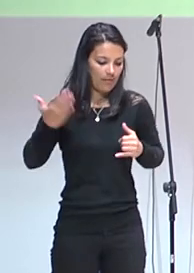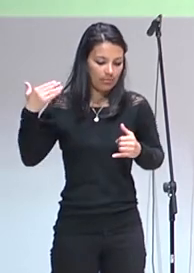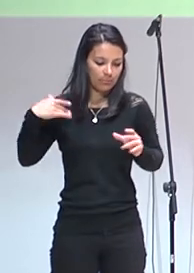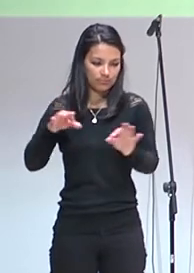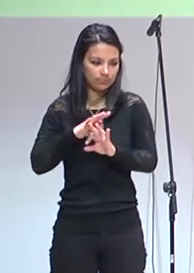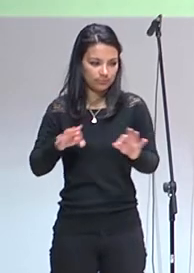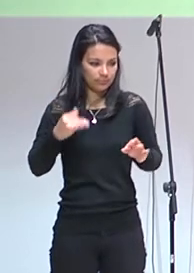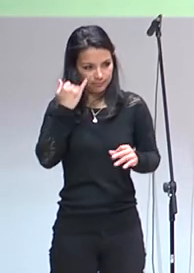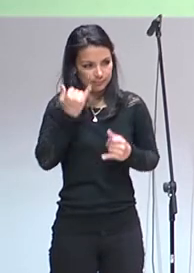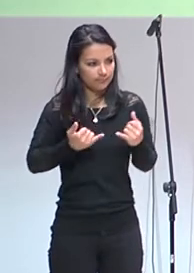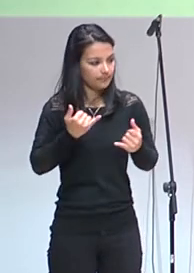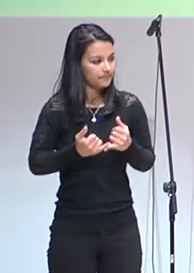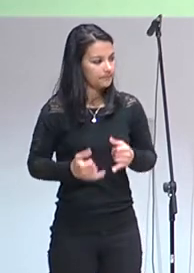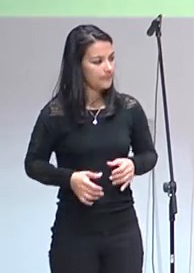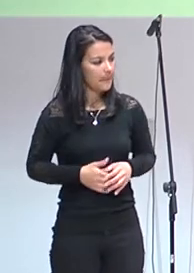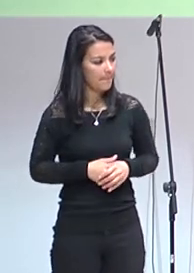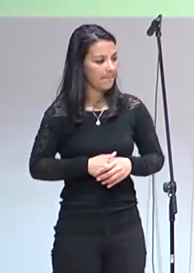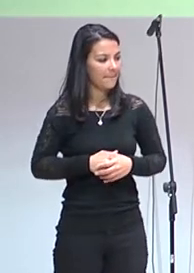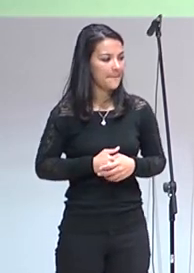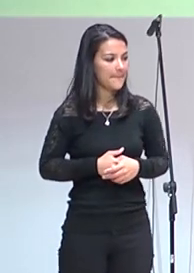historia.